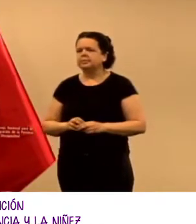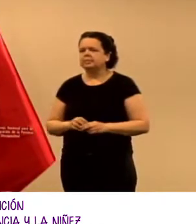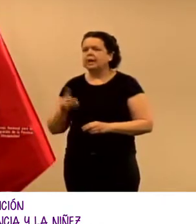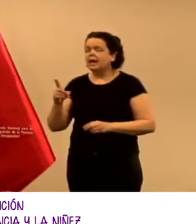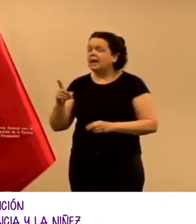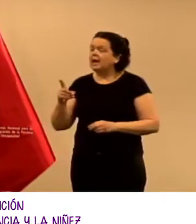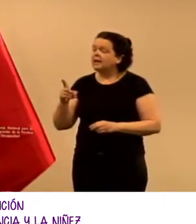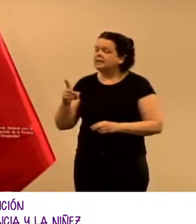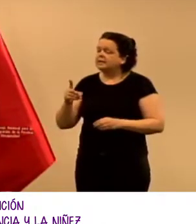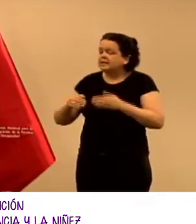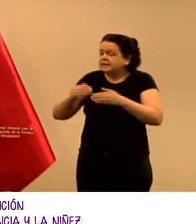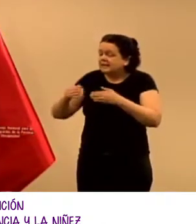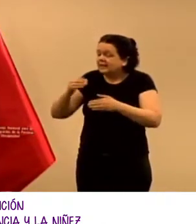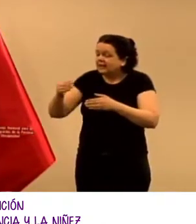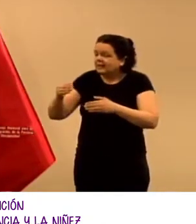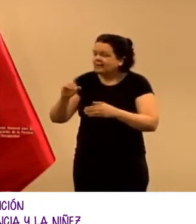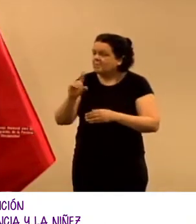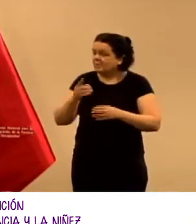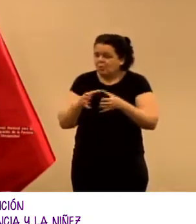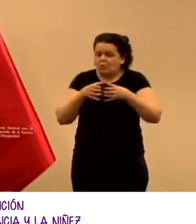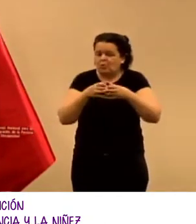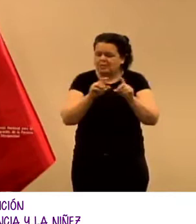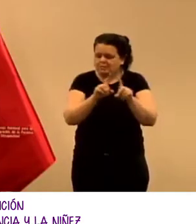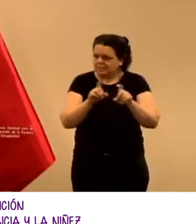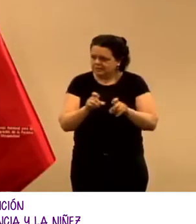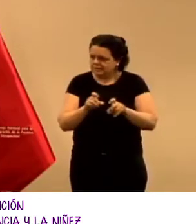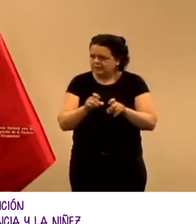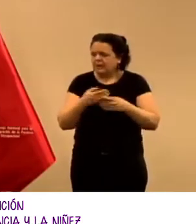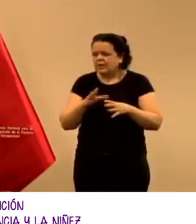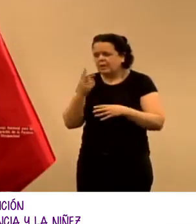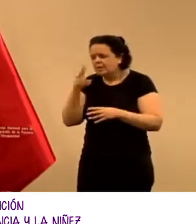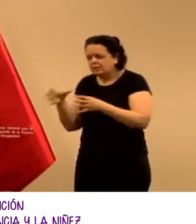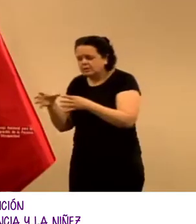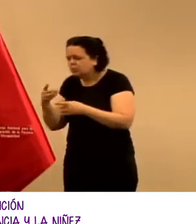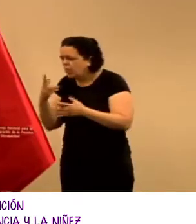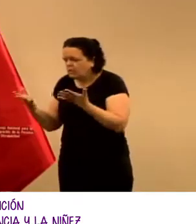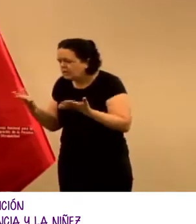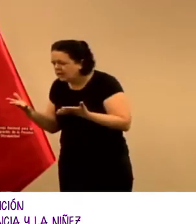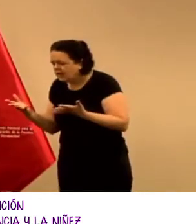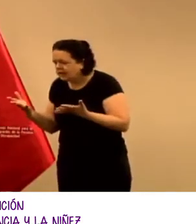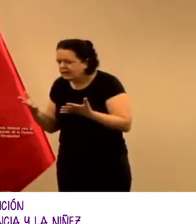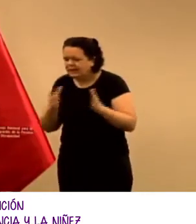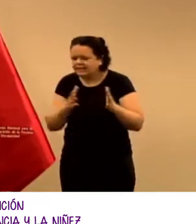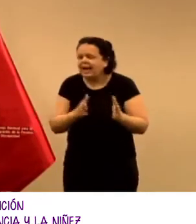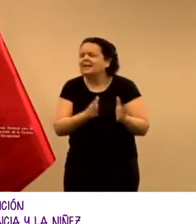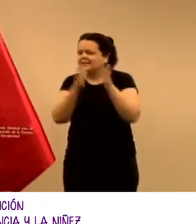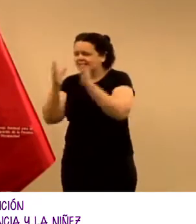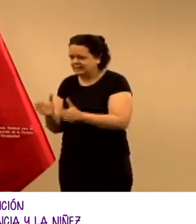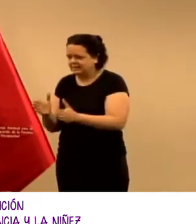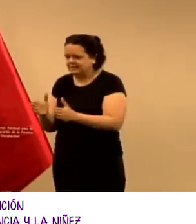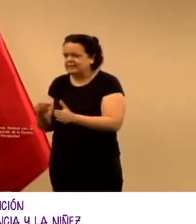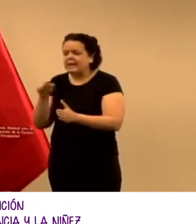El desarrollo del primer set de preguntas fue, una vez identificados los ámbitos, representó el siguiente paso.